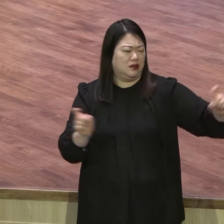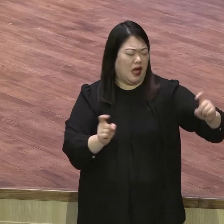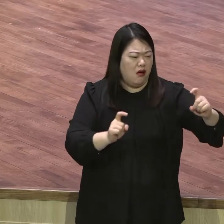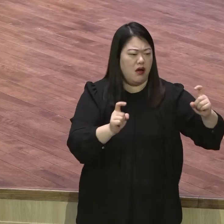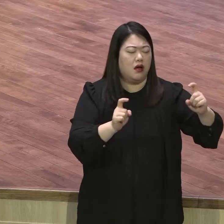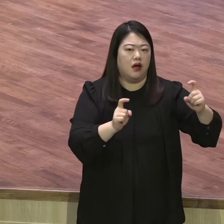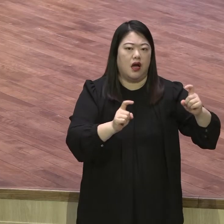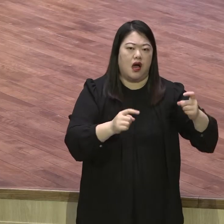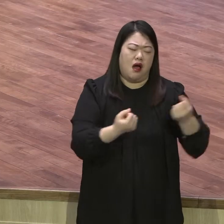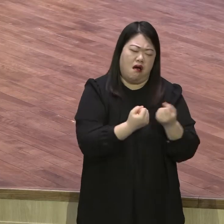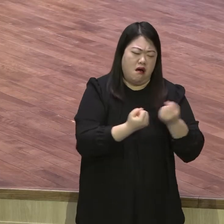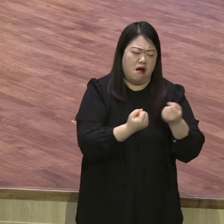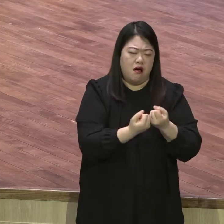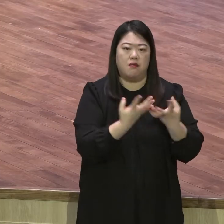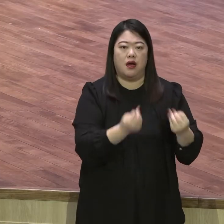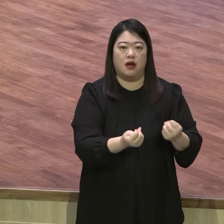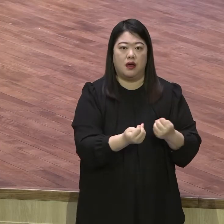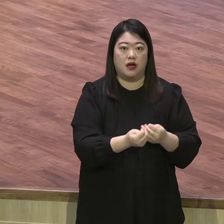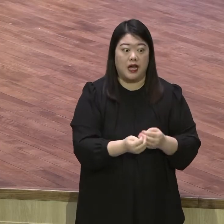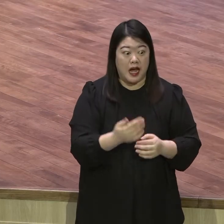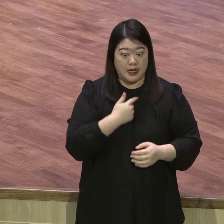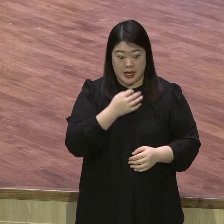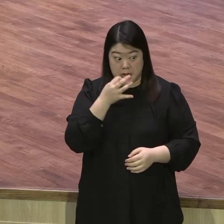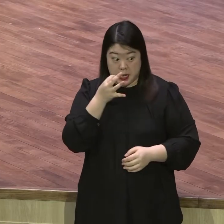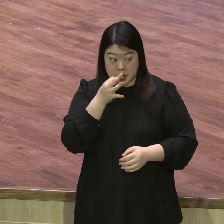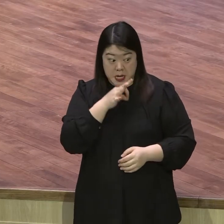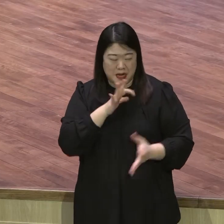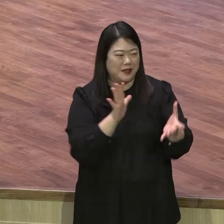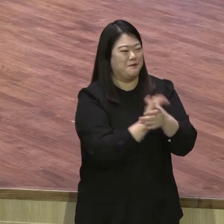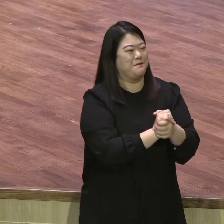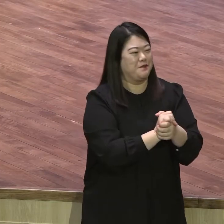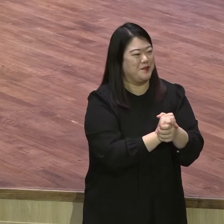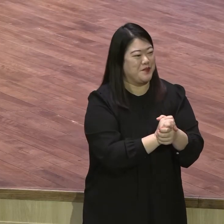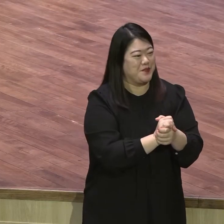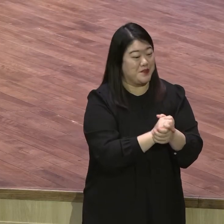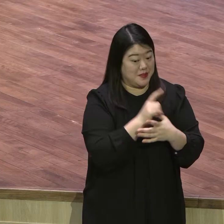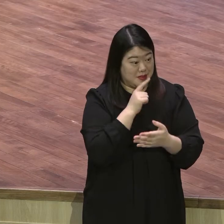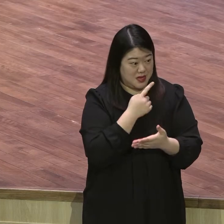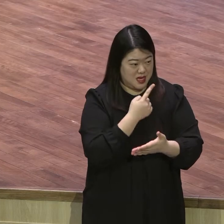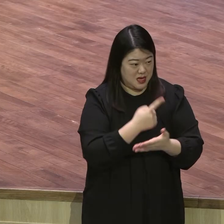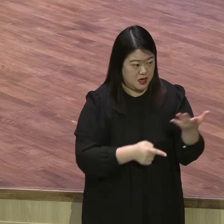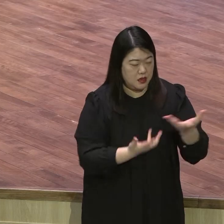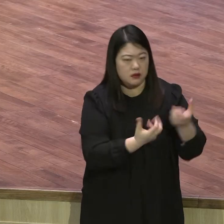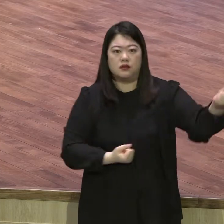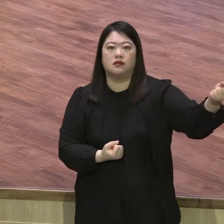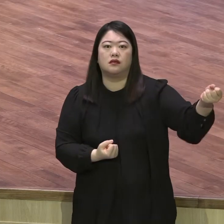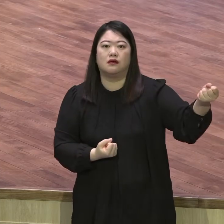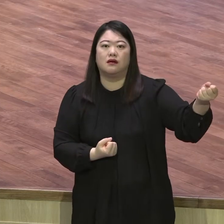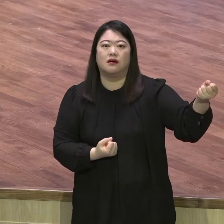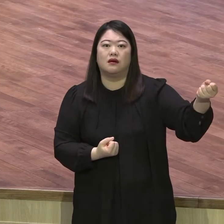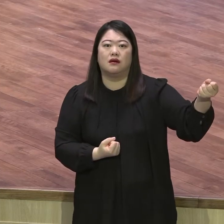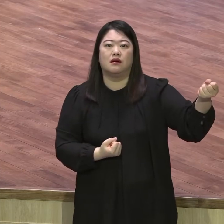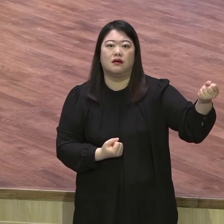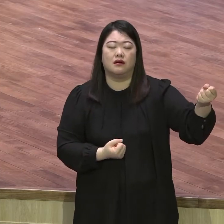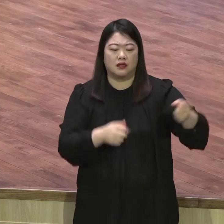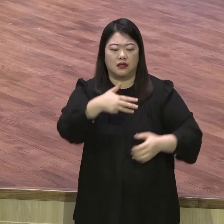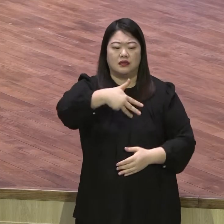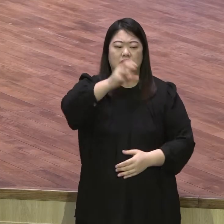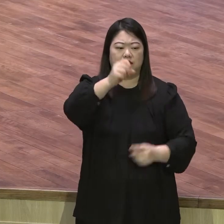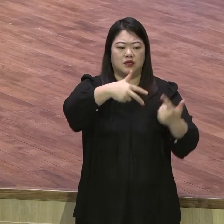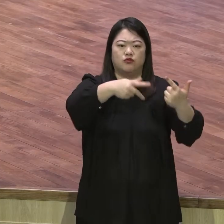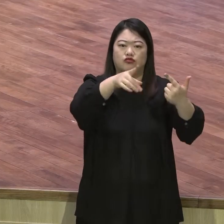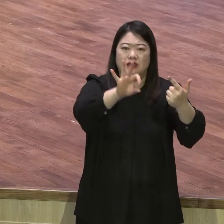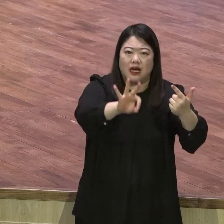때는 좋은 척 하지. 자기 유익이 없고 자기 손해를 본다면 그때 본색이 나와버려요, 그냥. 육장에 빠져버려,